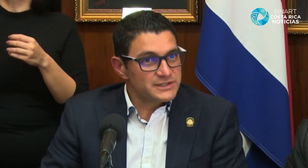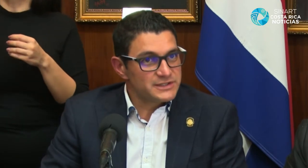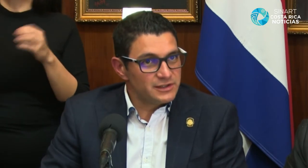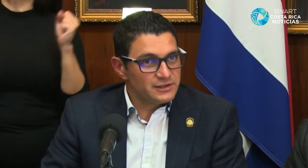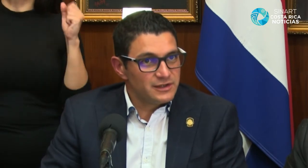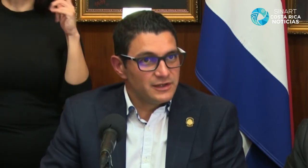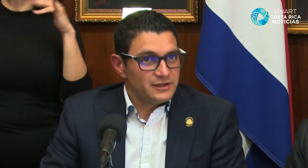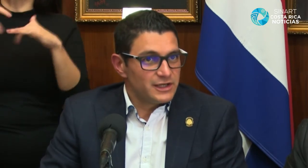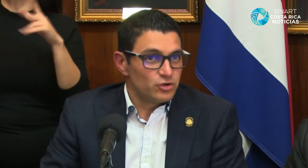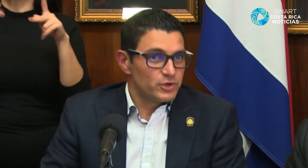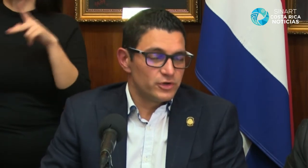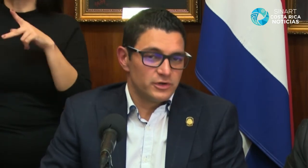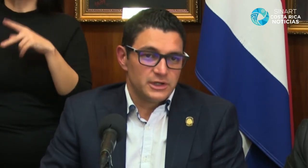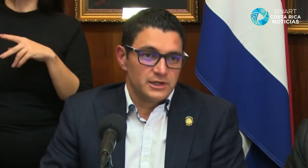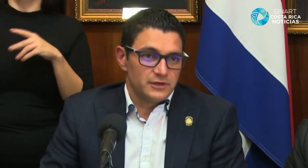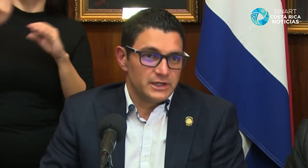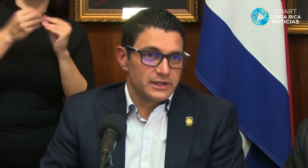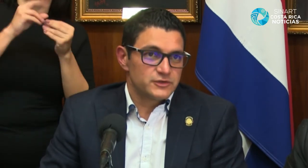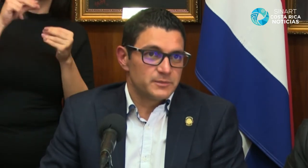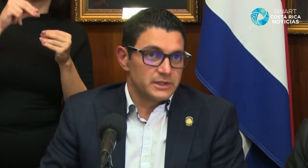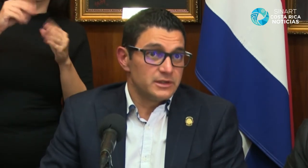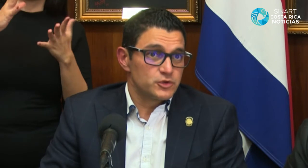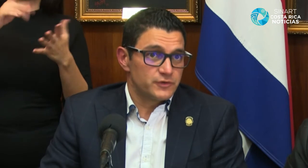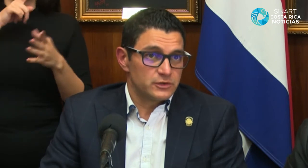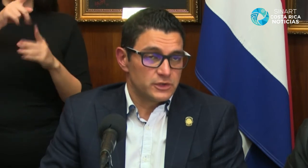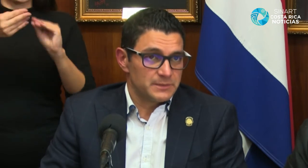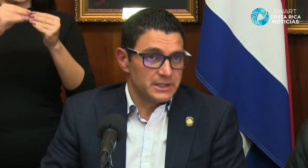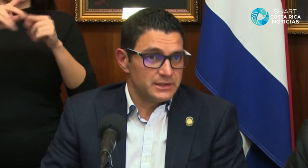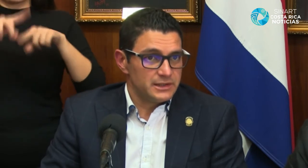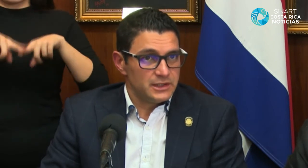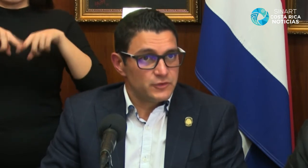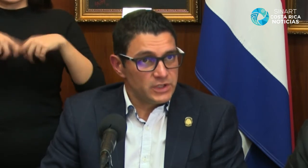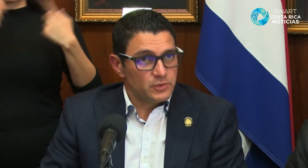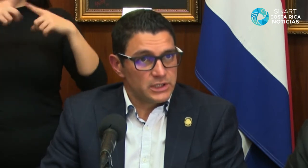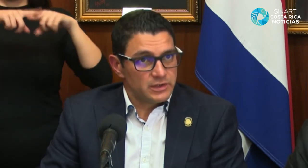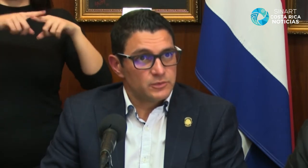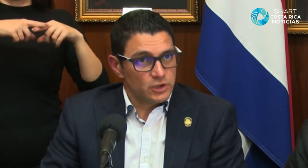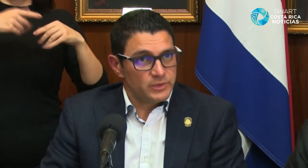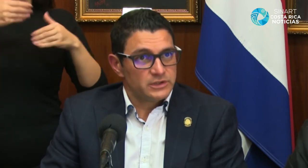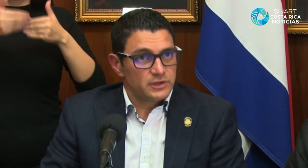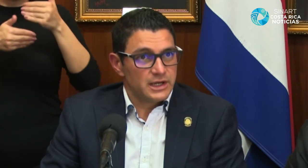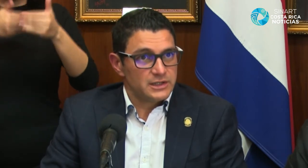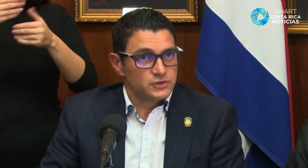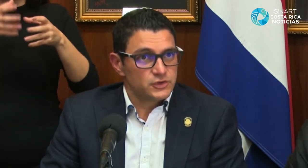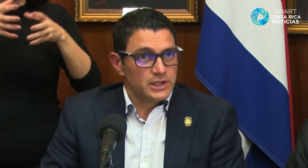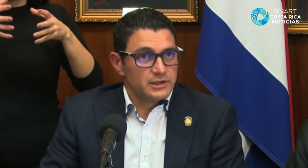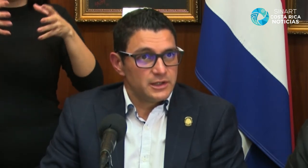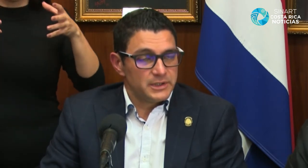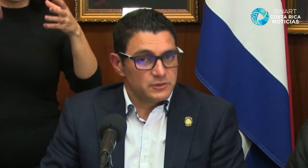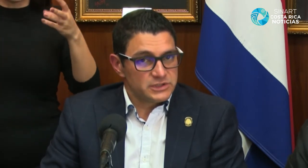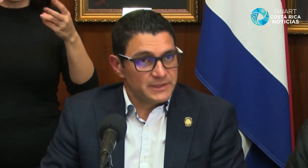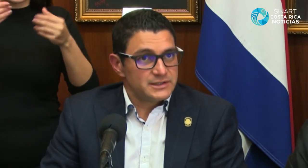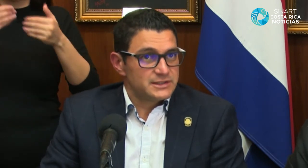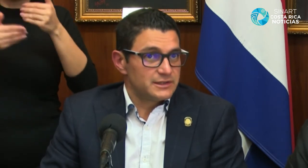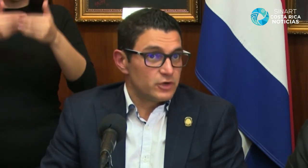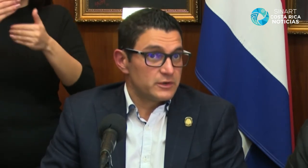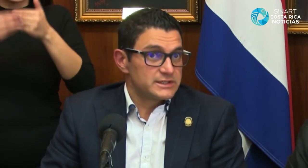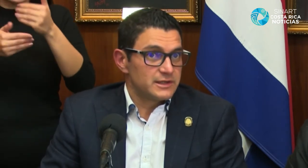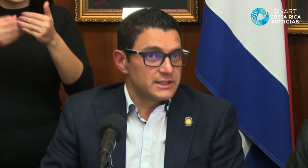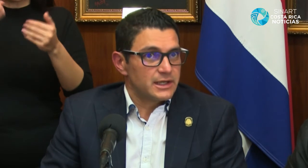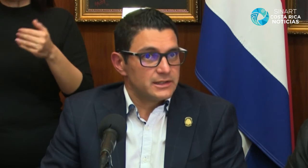concentración masiva y qué número no. En realidad eso depende de muchos factores, depende del ritmo que llevemos de aumento de casos, depende justamente si